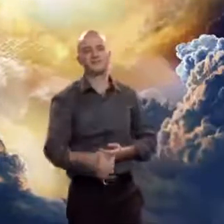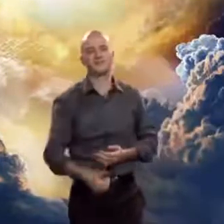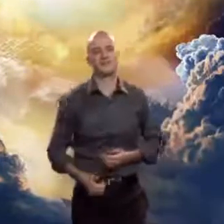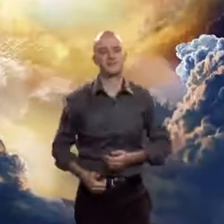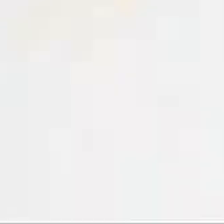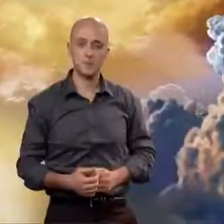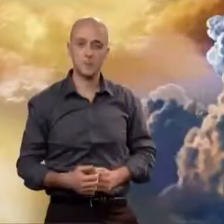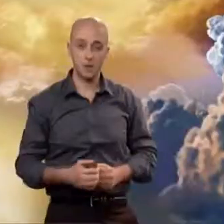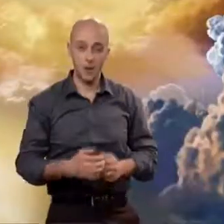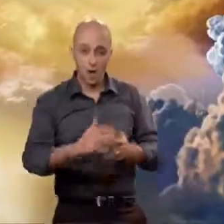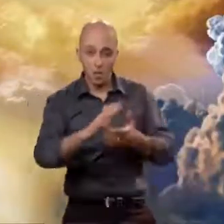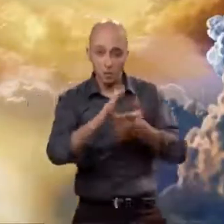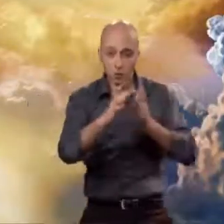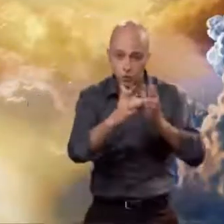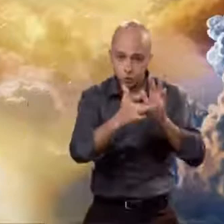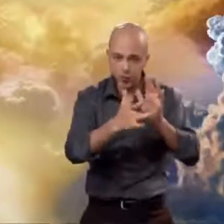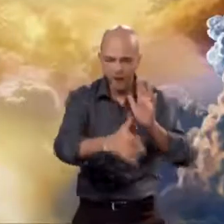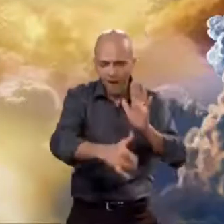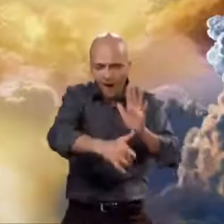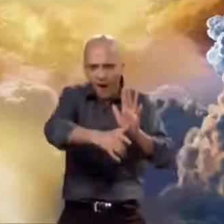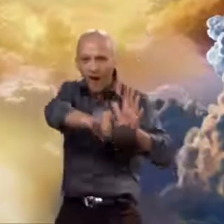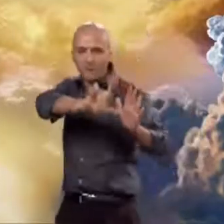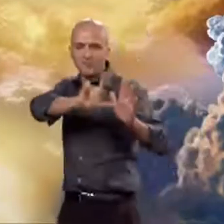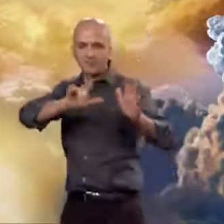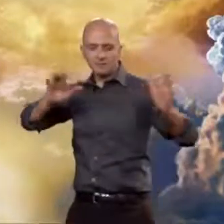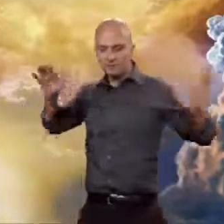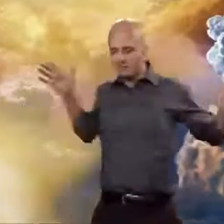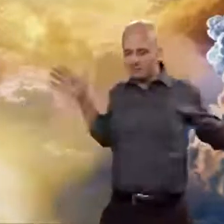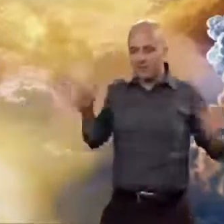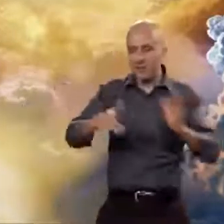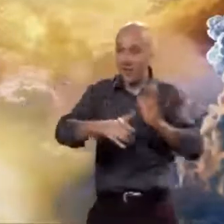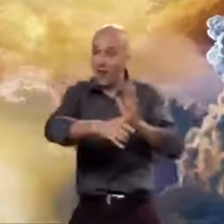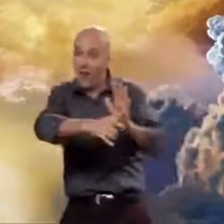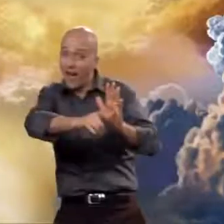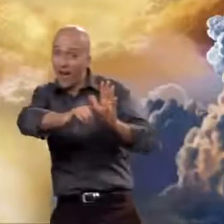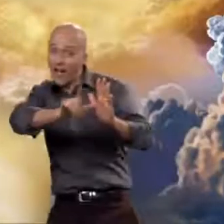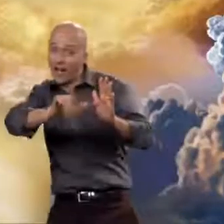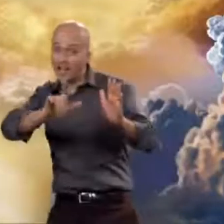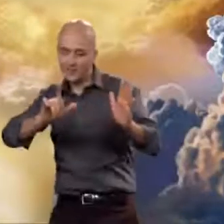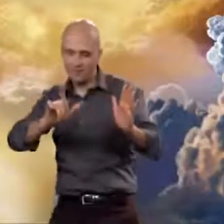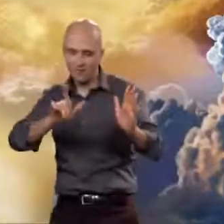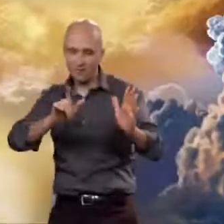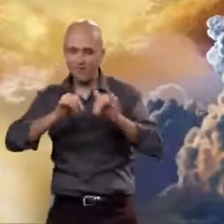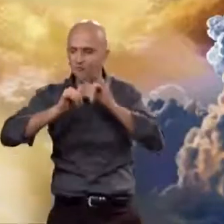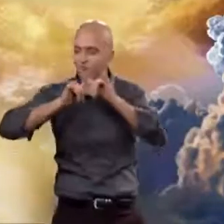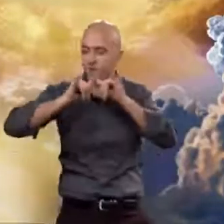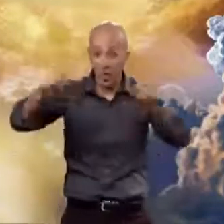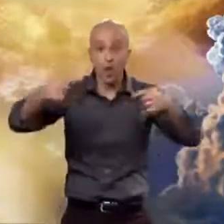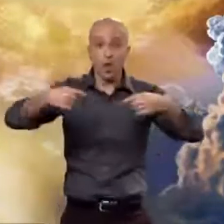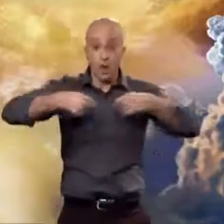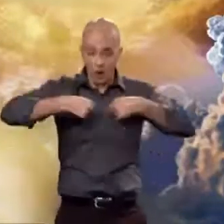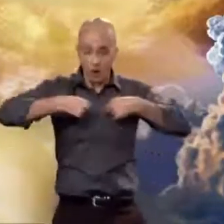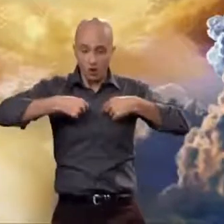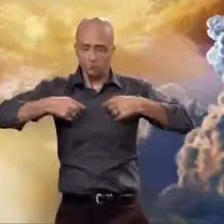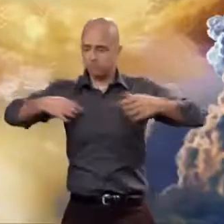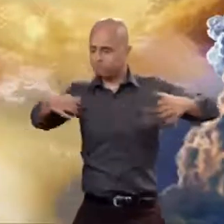Anjos estavam presentes para gravar suas palavras na mente e coração deles. Mas as palavras fugiram da mente dos